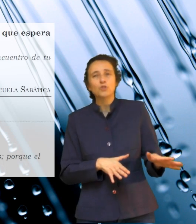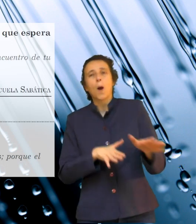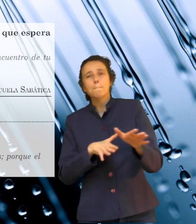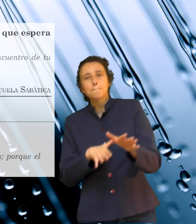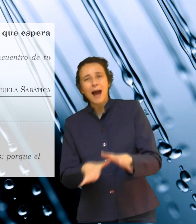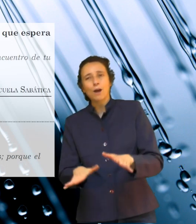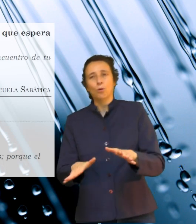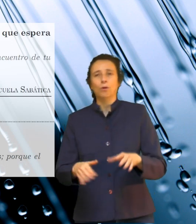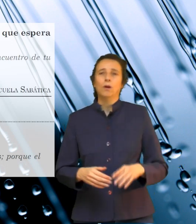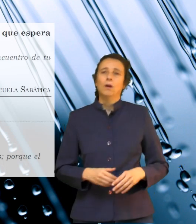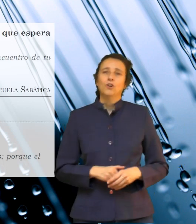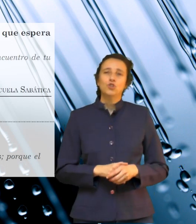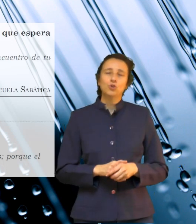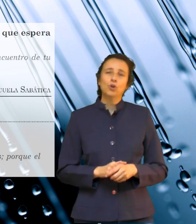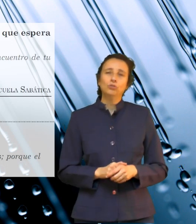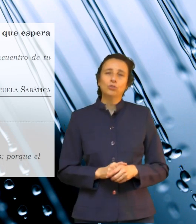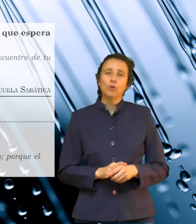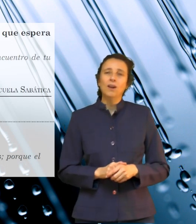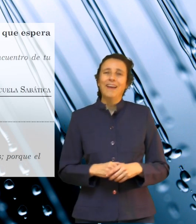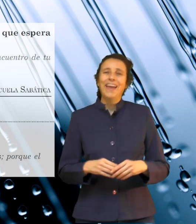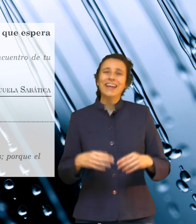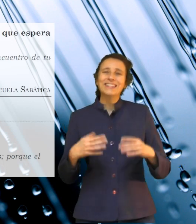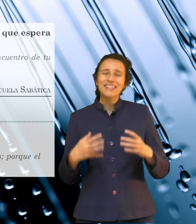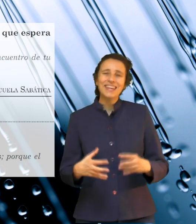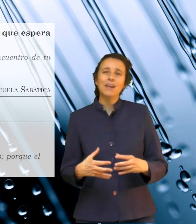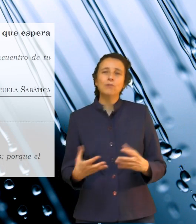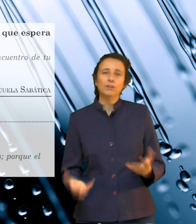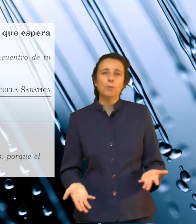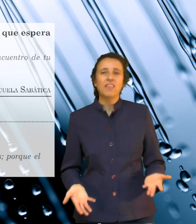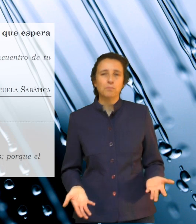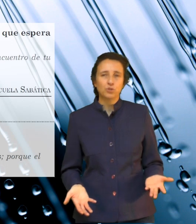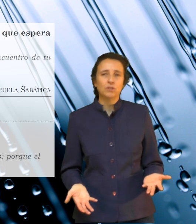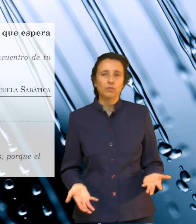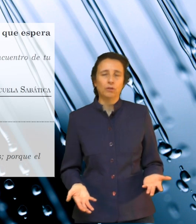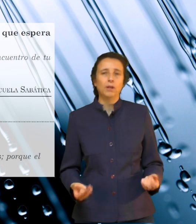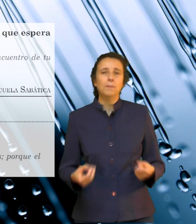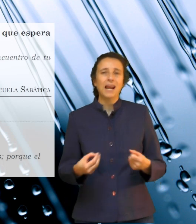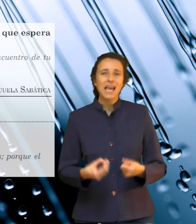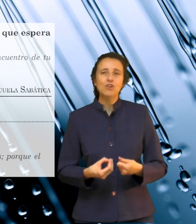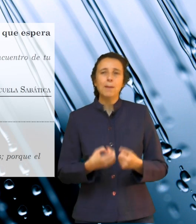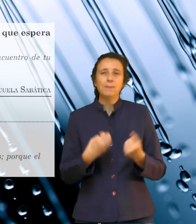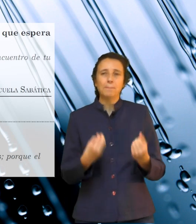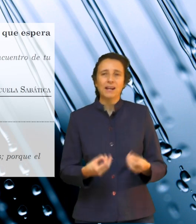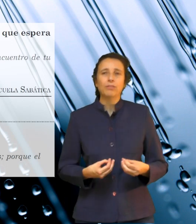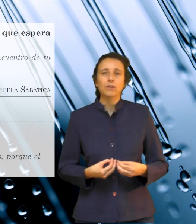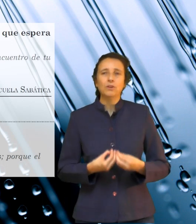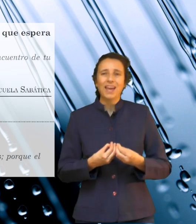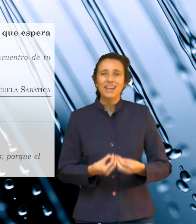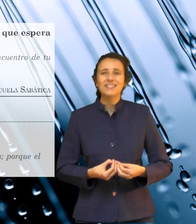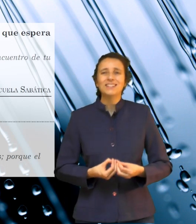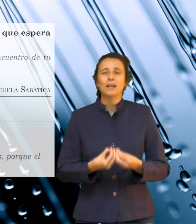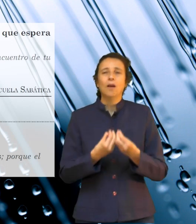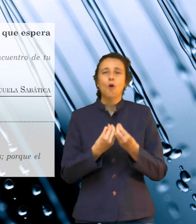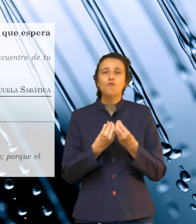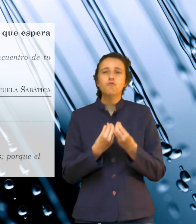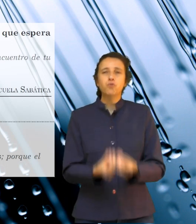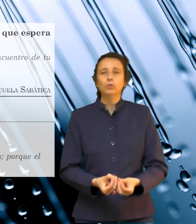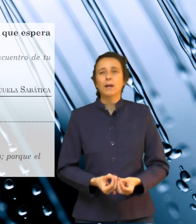significativamente estamos bajo su control, exige una toma de posición, y para ello la preparación